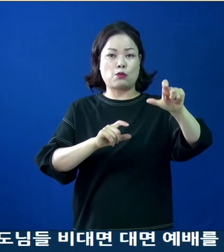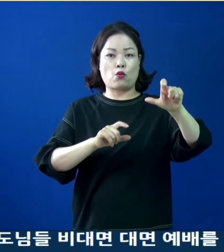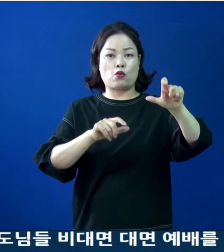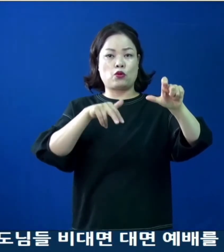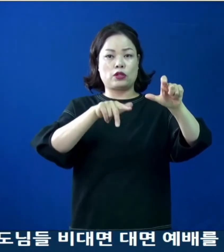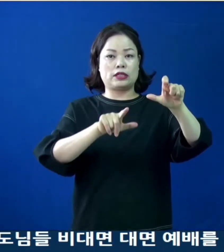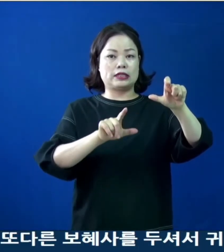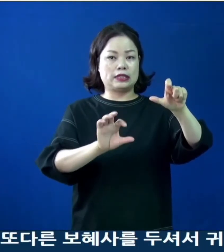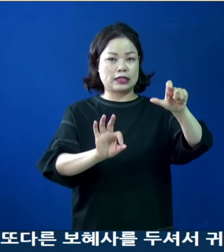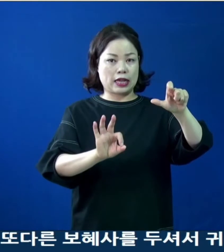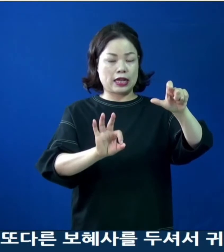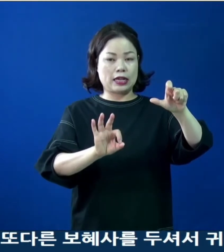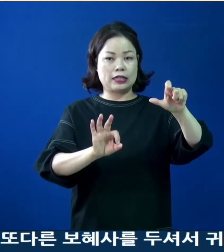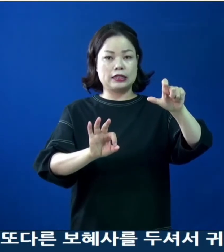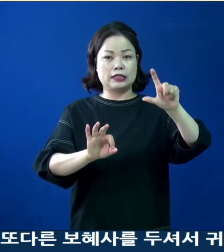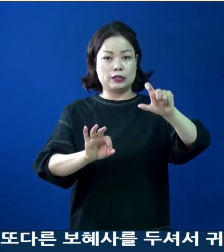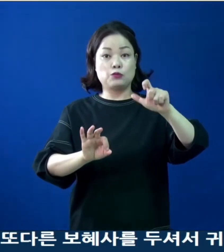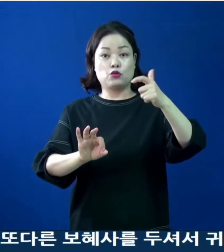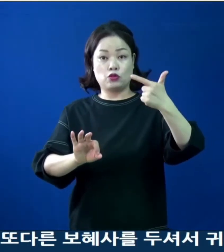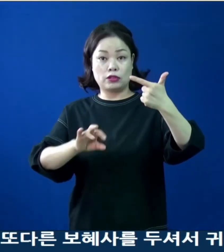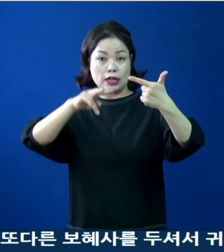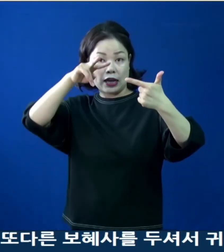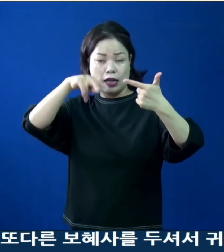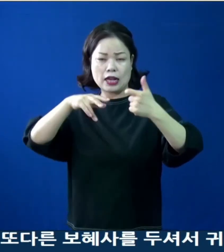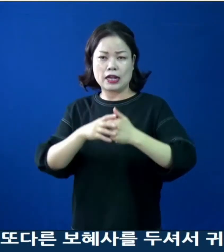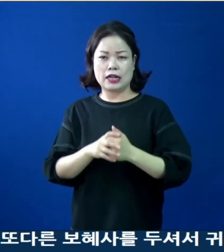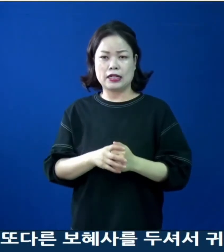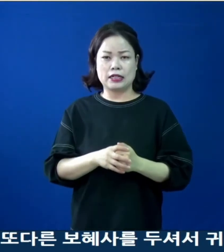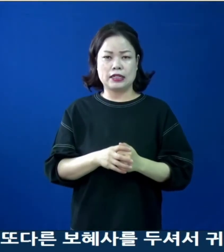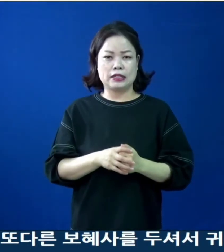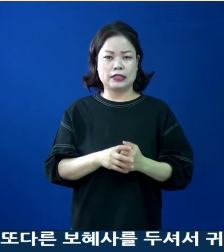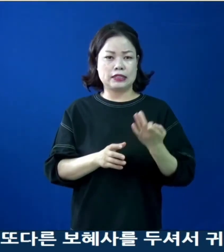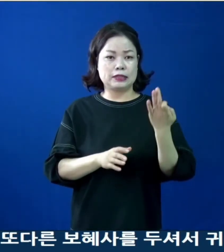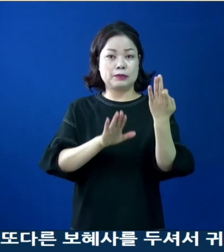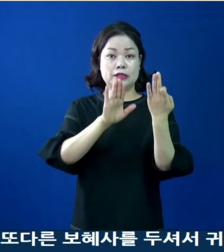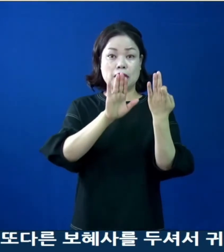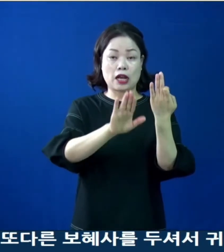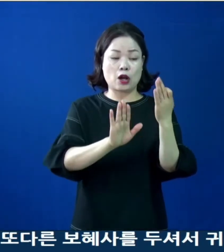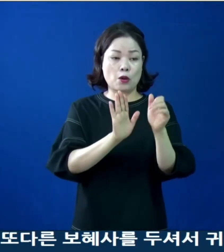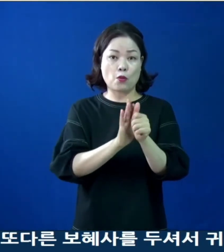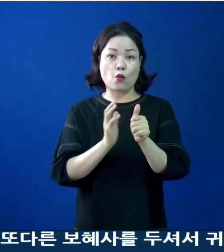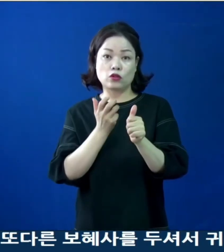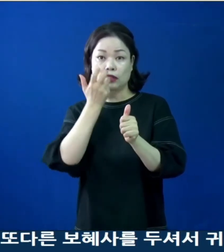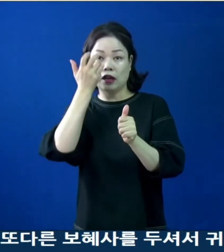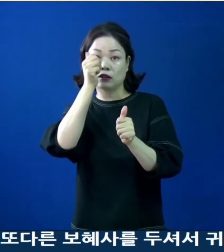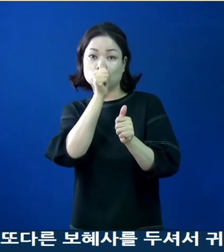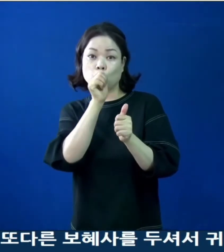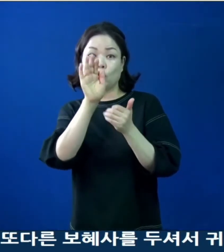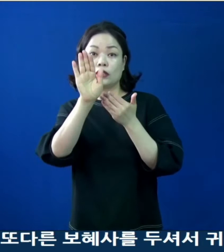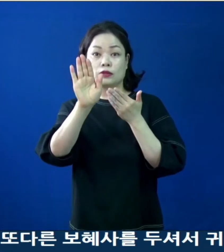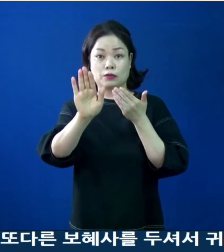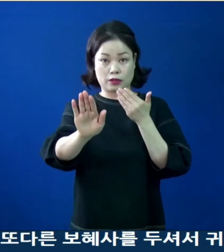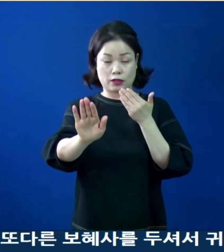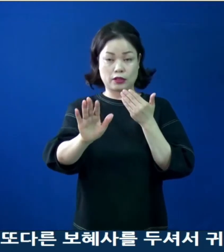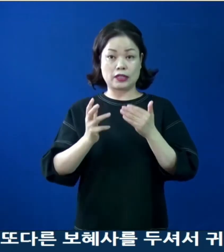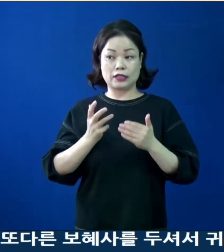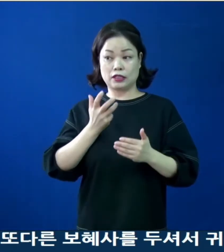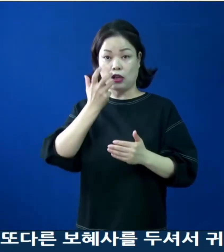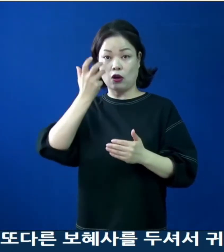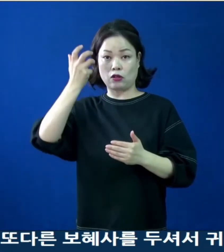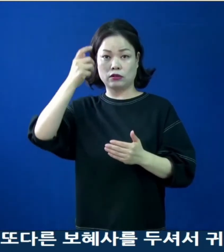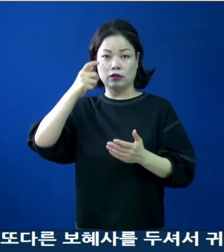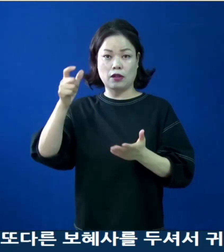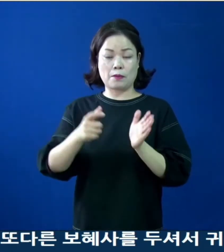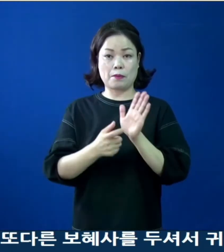15장과 16장의 말씀을 읽을 텐데요, 14장 이후부터는, 보혜사 성령을 소개한 이후부터는 성령의